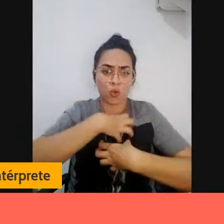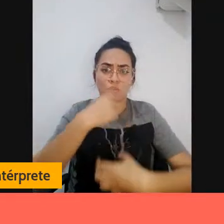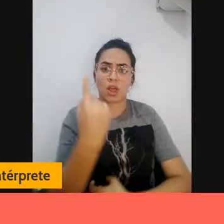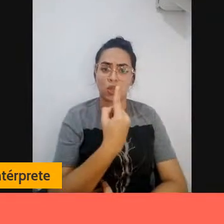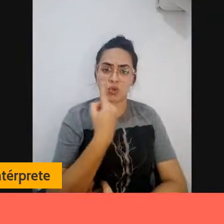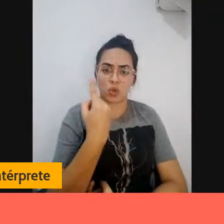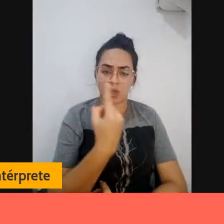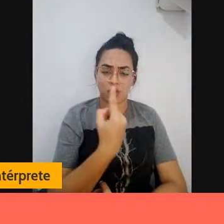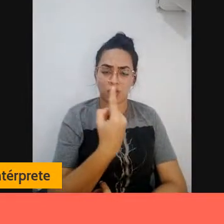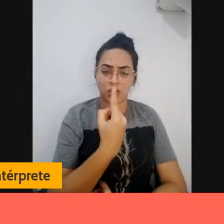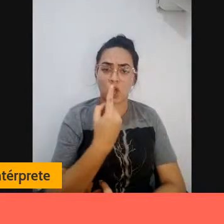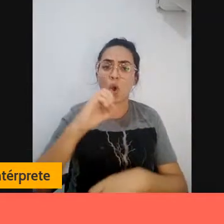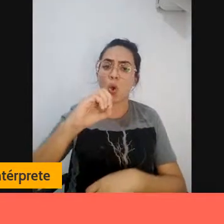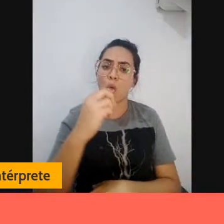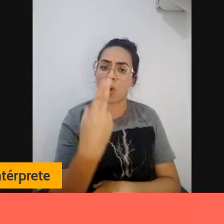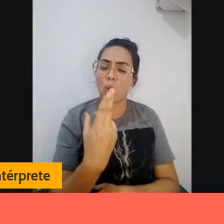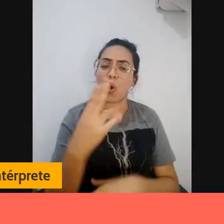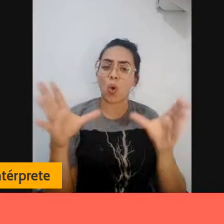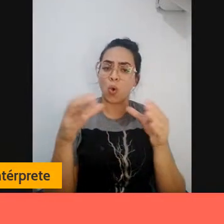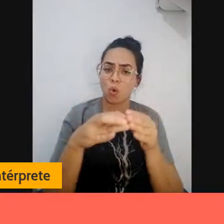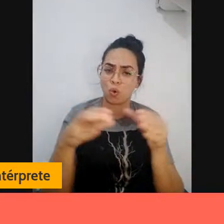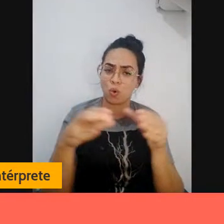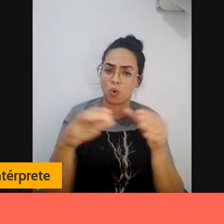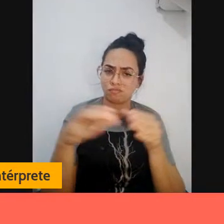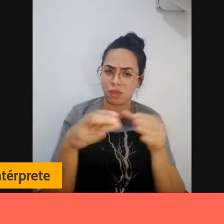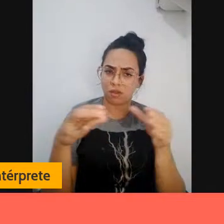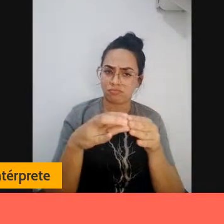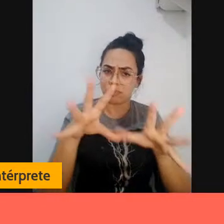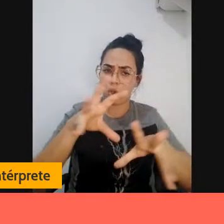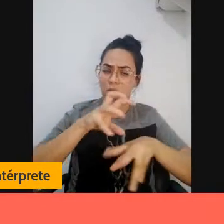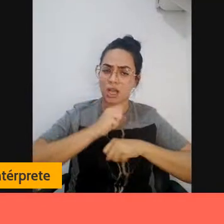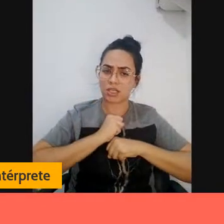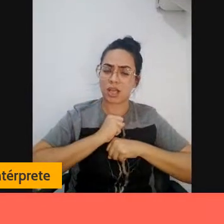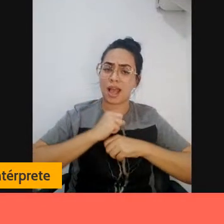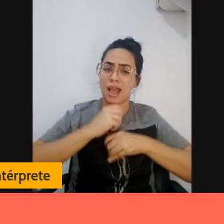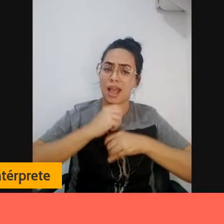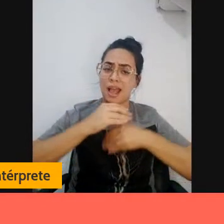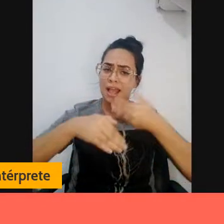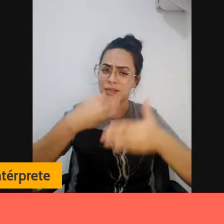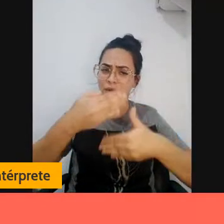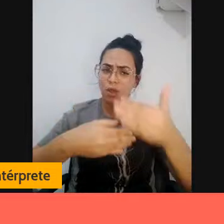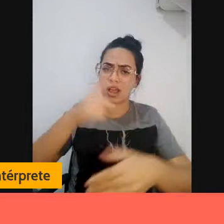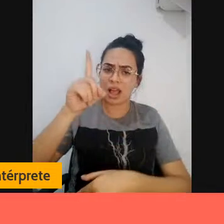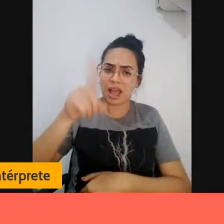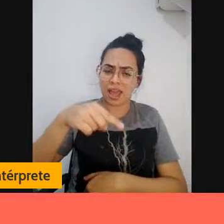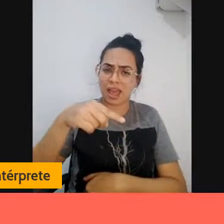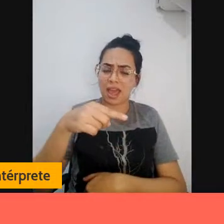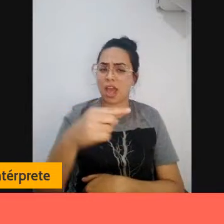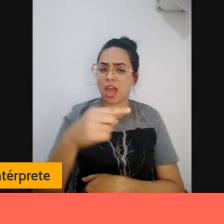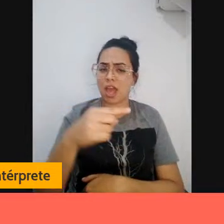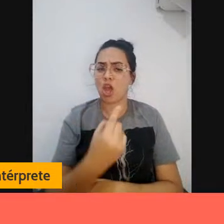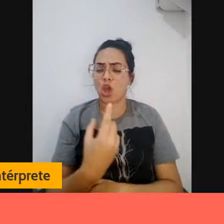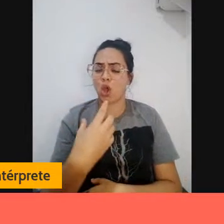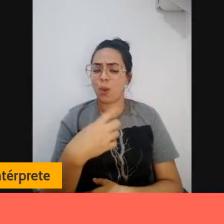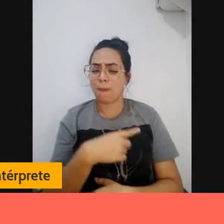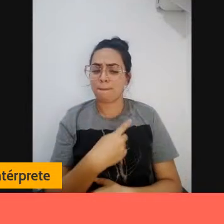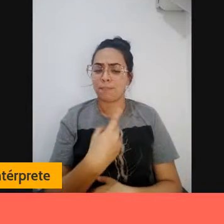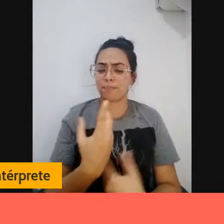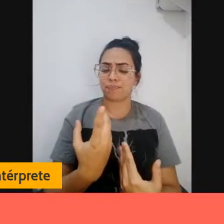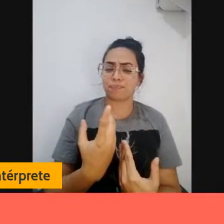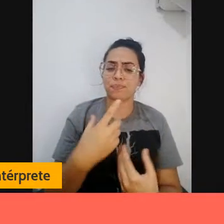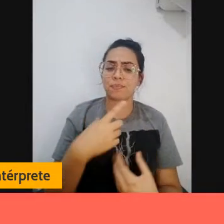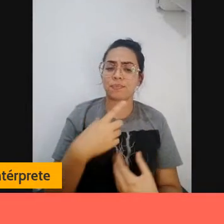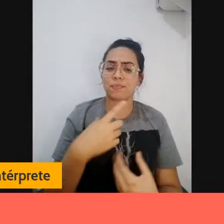ato coletivo? Esse processo é unilateral ou deve tomar